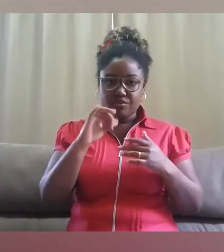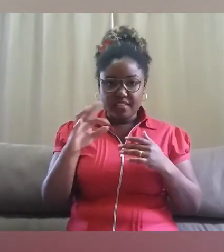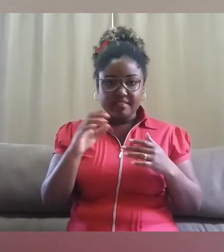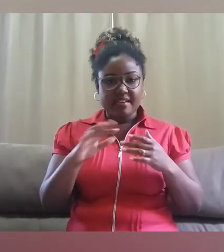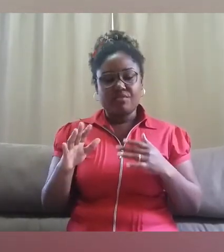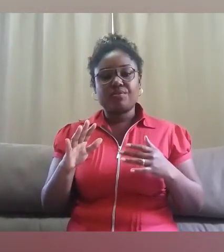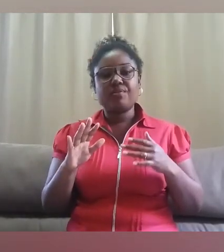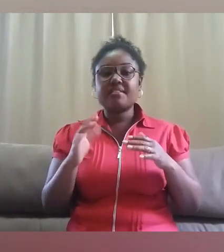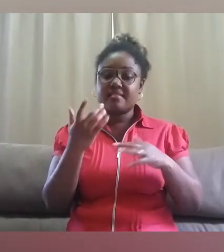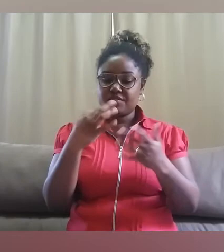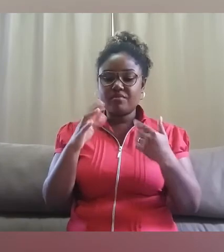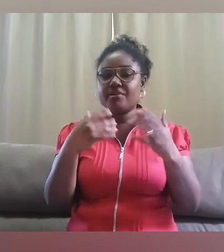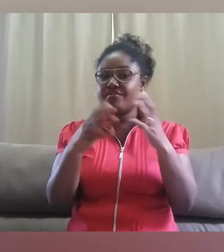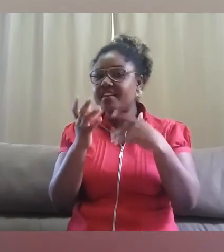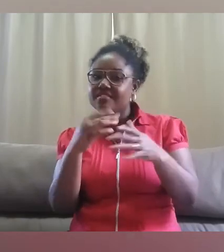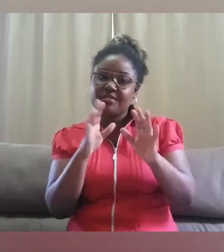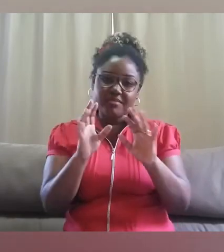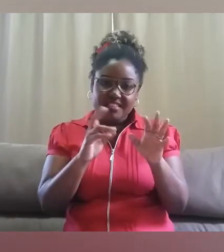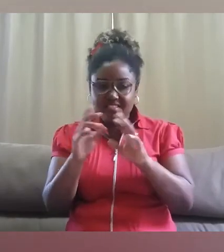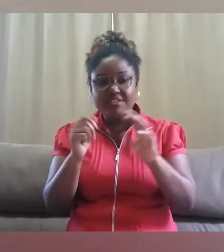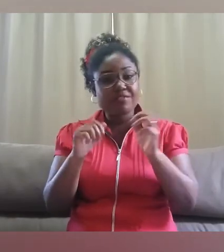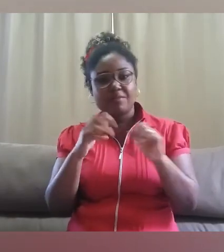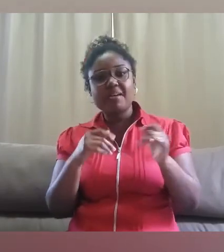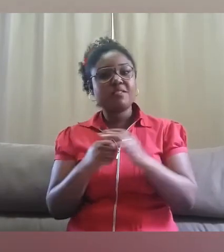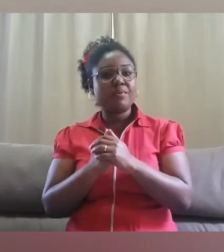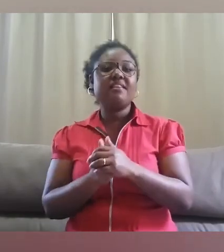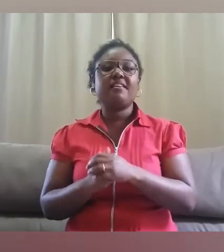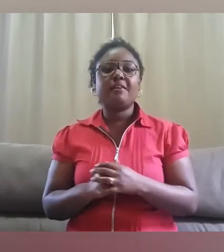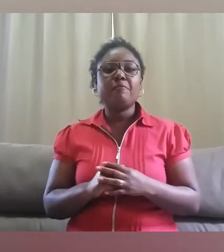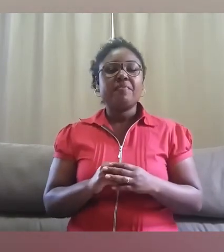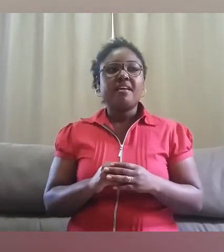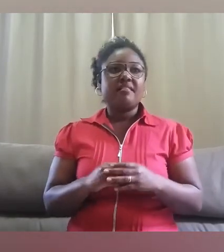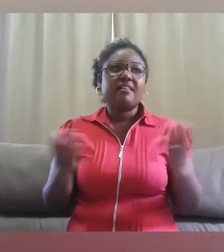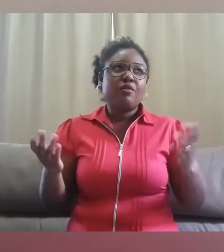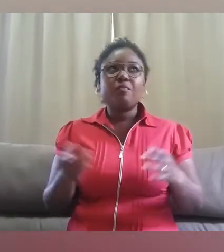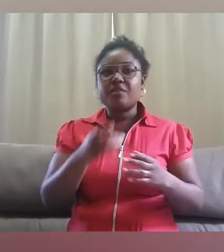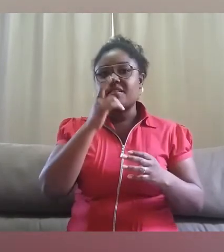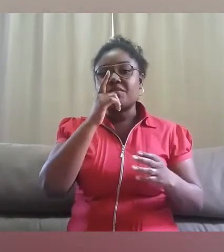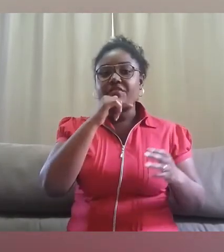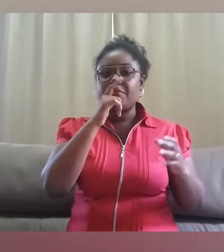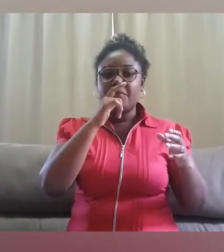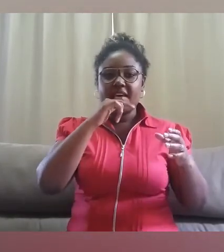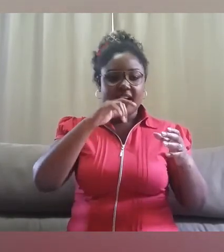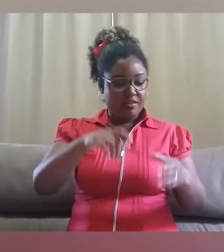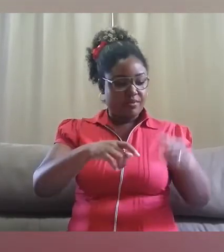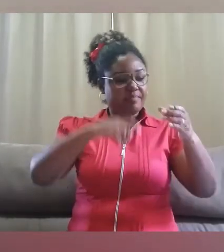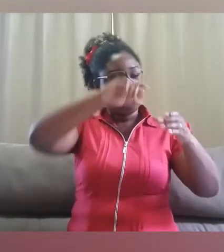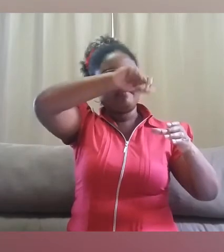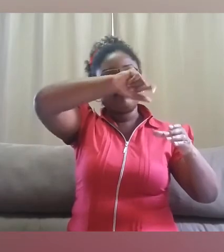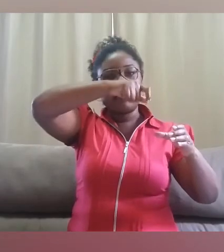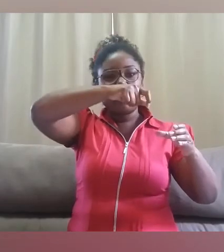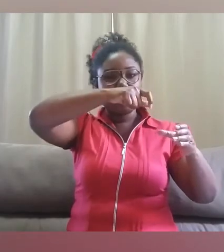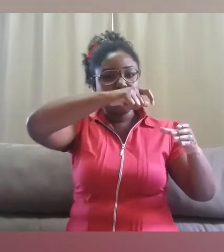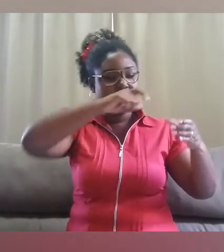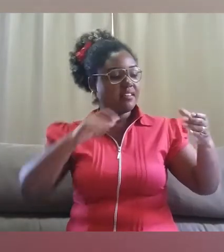soletrar as coisas, a sua mão vai, vamos dizer assim, vai ficando mais molinha. Então, por exemplo, você vai beber água da garrafinha